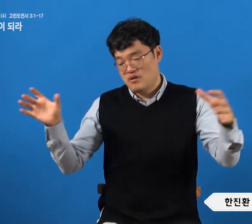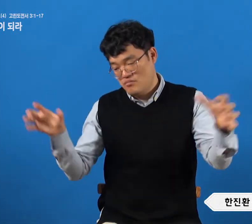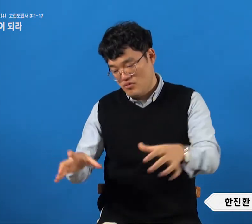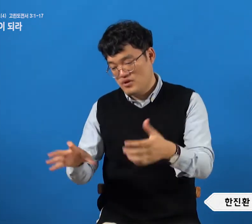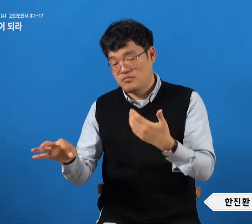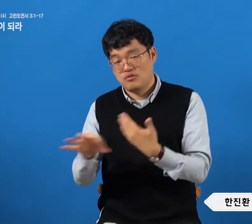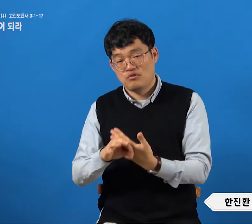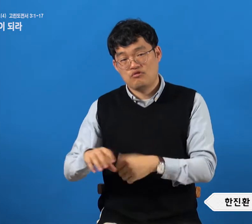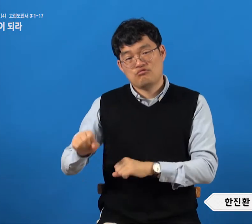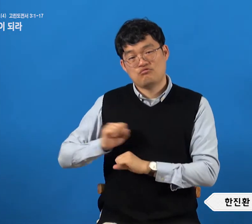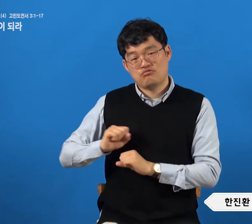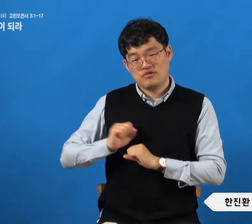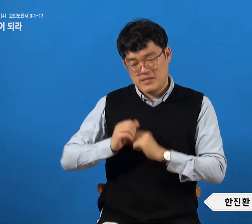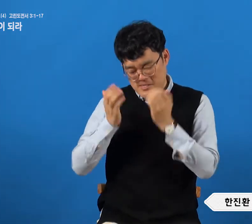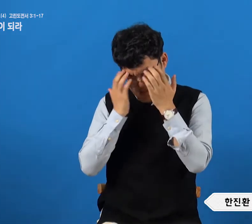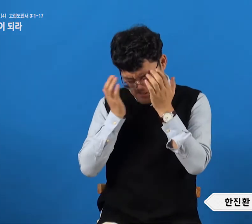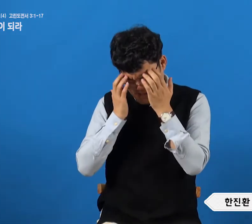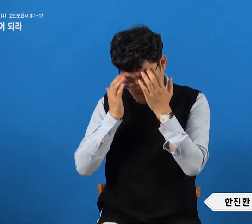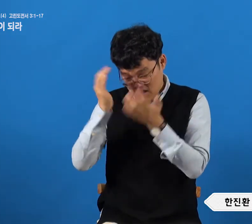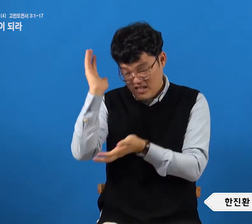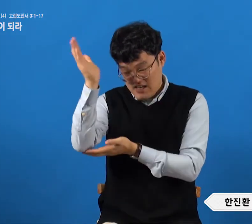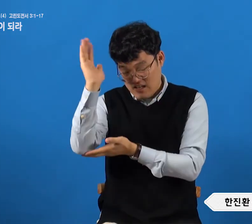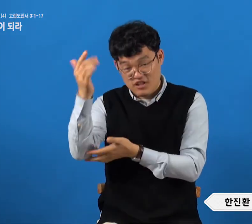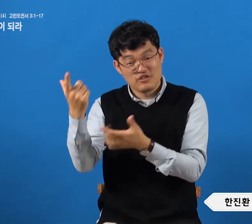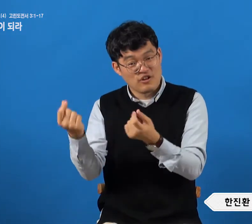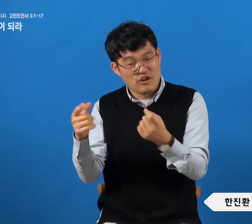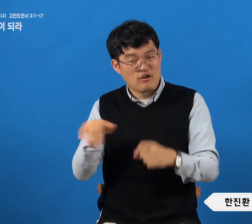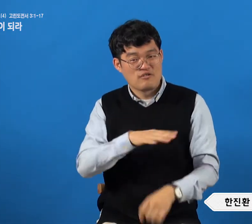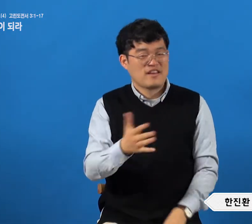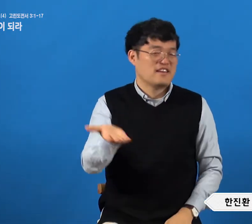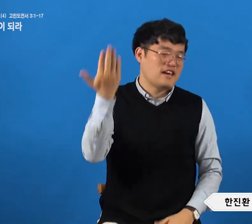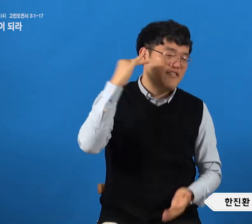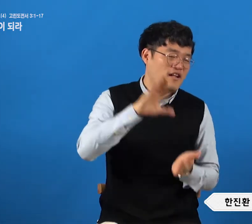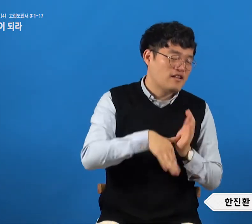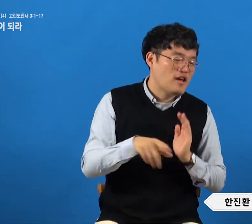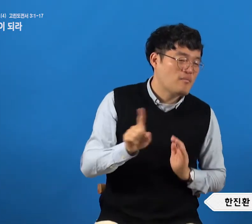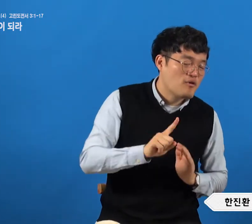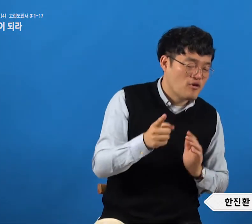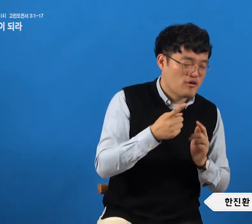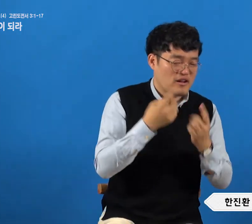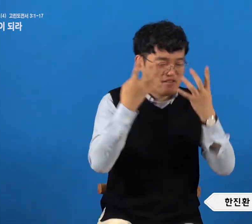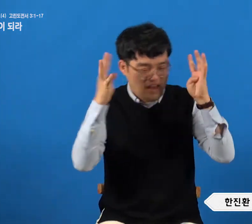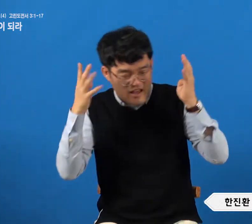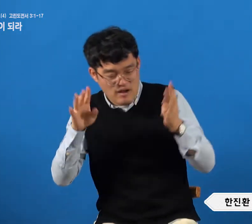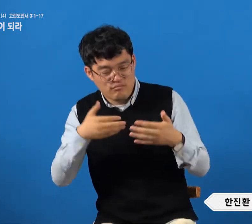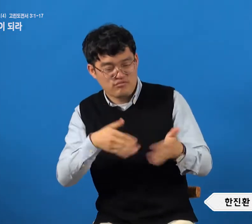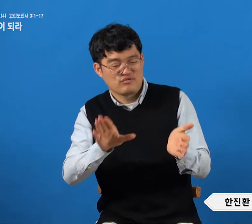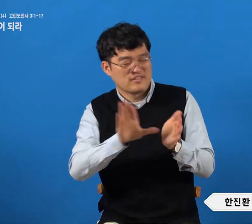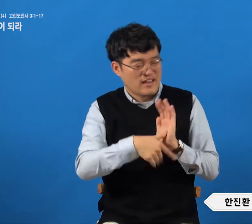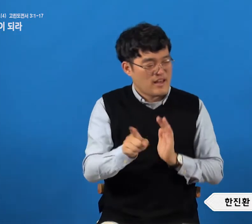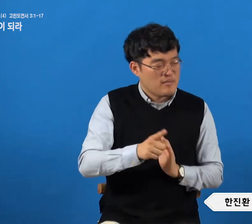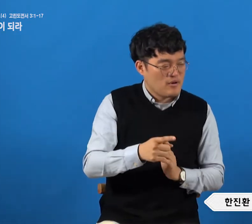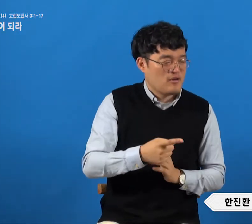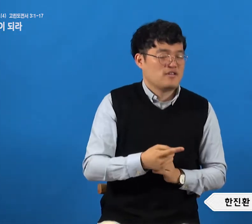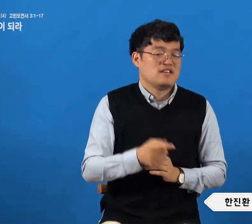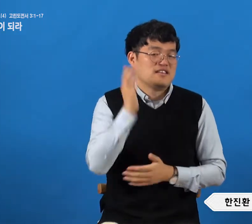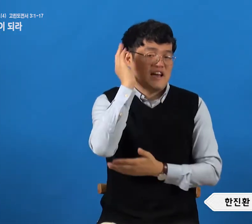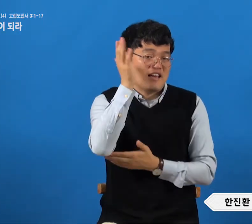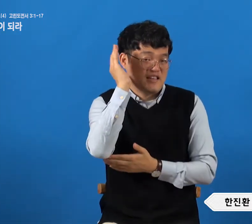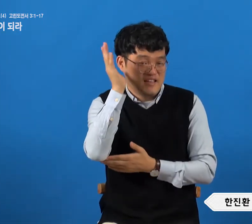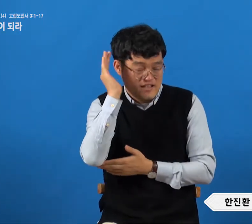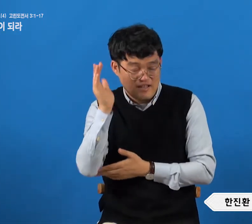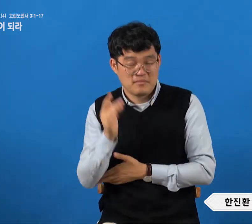그냥 모였다 하면 군에서 고생한 얘기, 군대 얘기 하듯이 우리는 모였다 하면 대학부 얘기를 하지 않을 수가